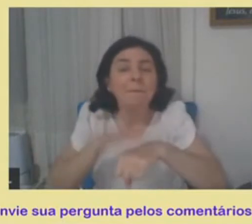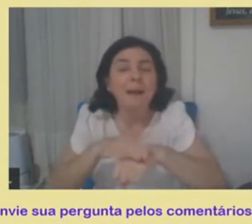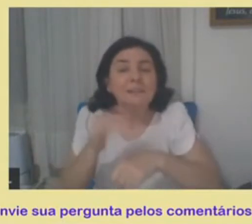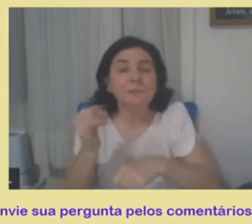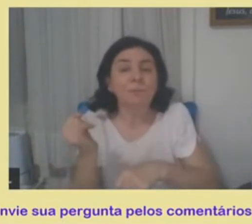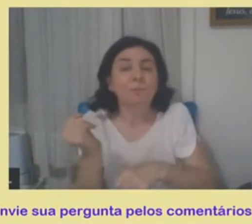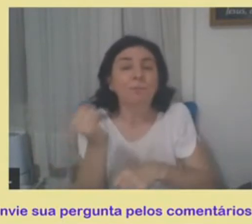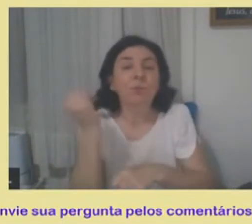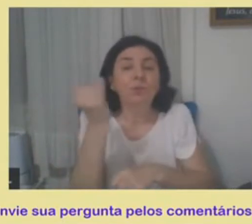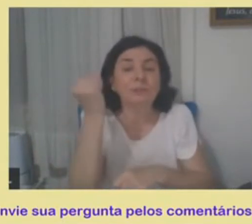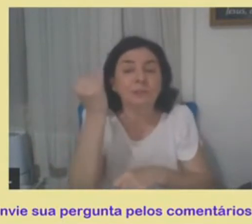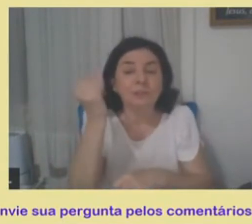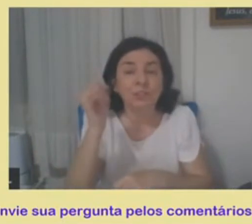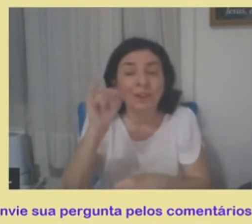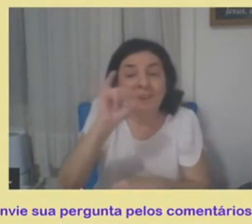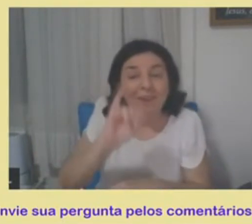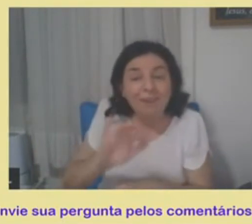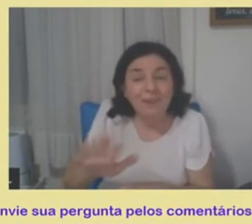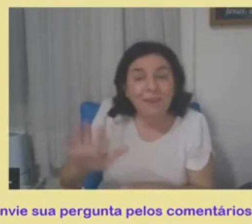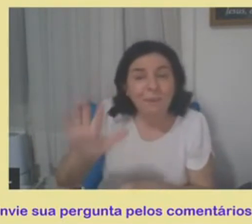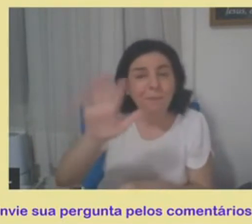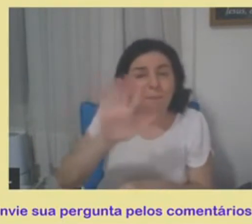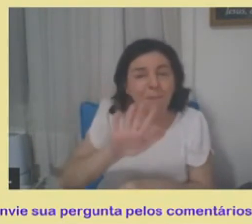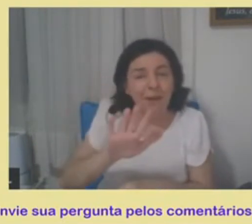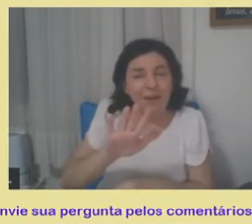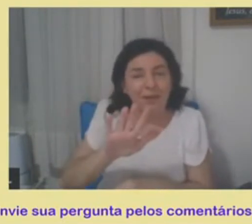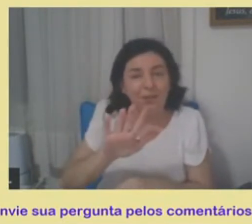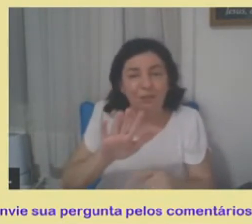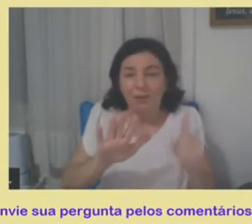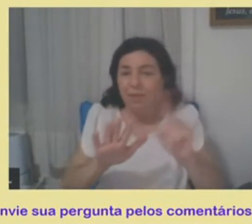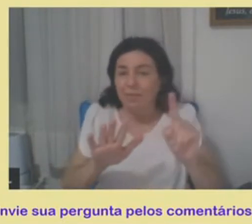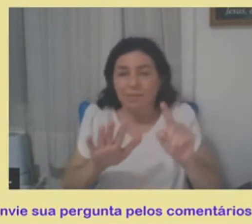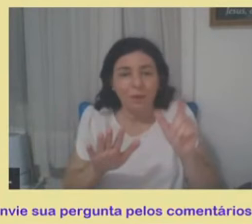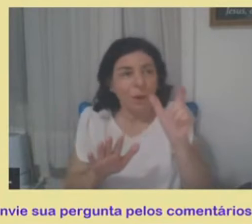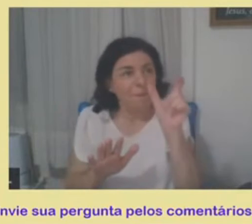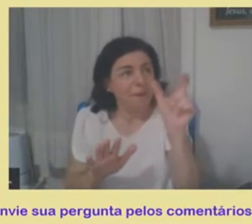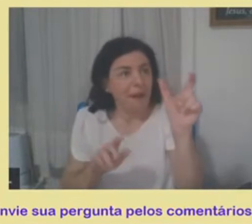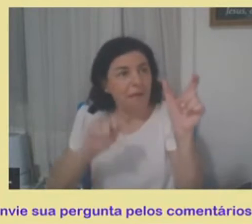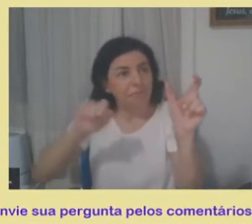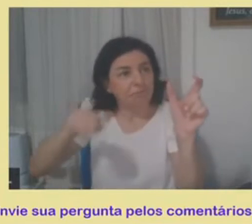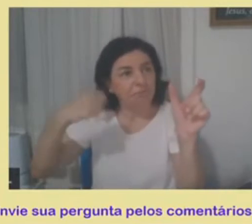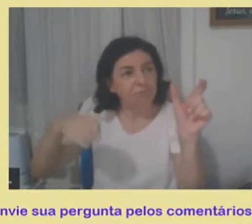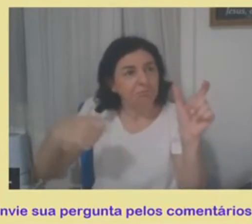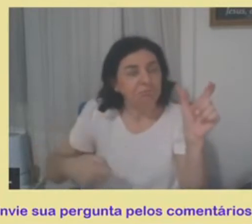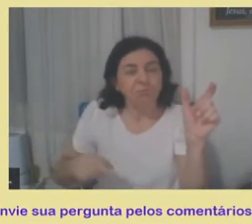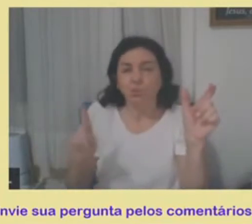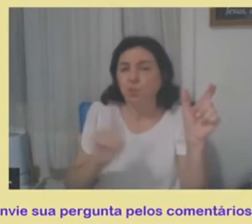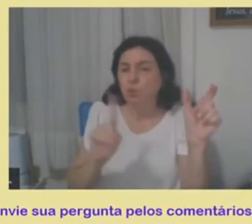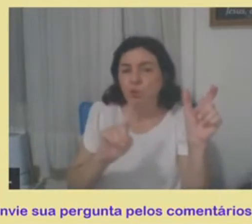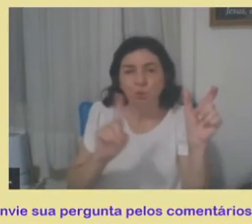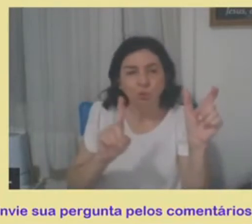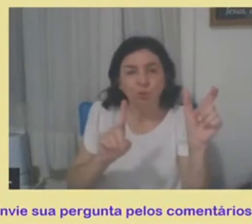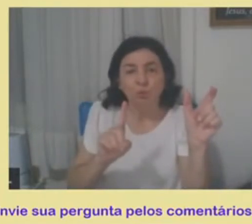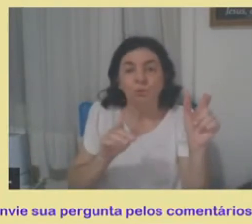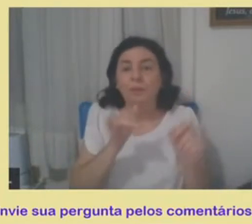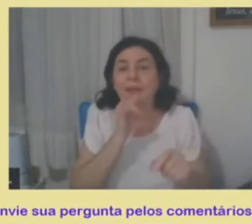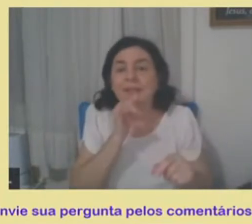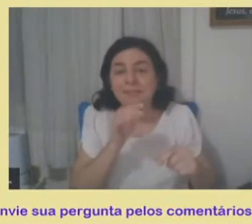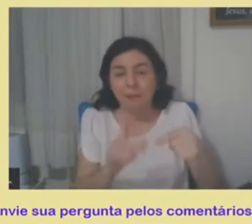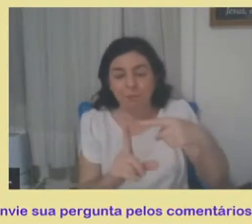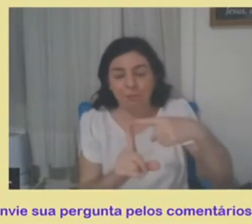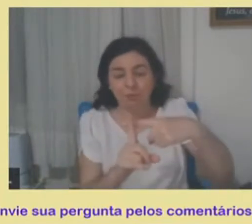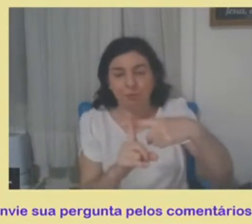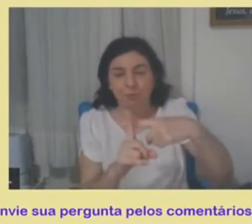ficam preocupadas com as palavras, mas não, tire as palavras. O importante é a imagem, não a